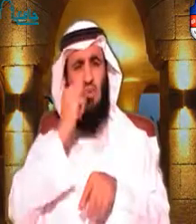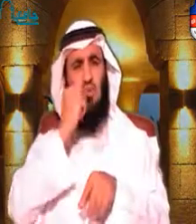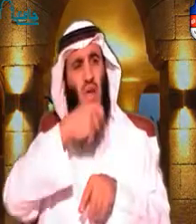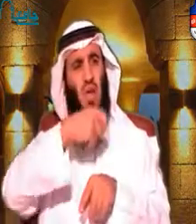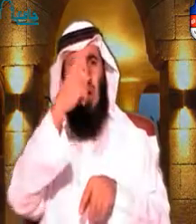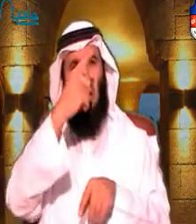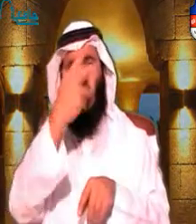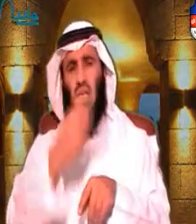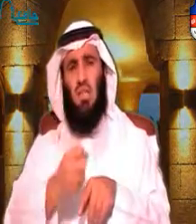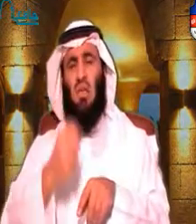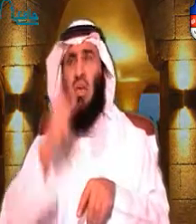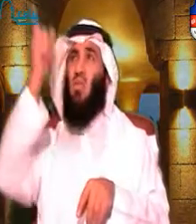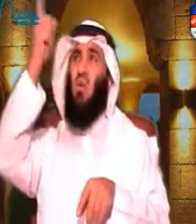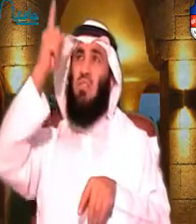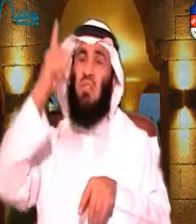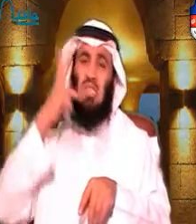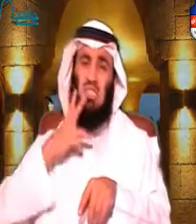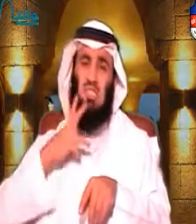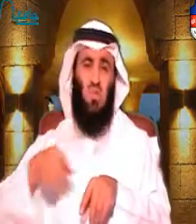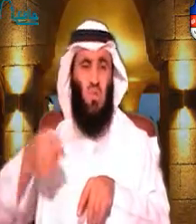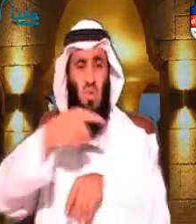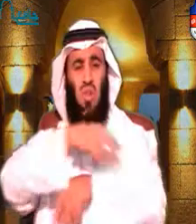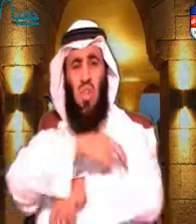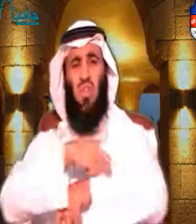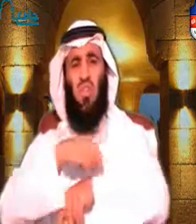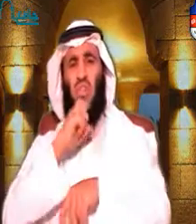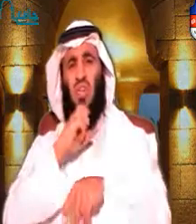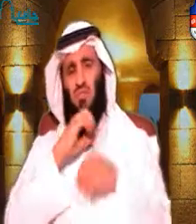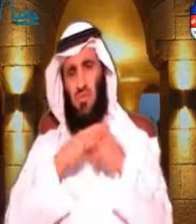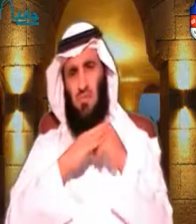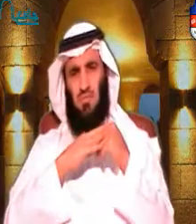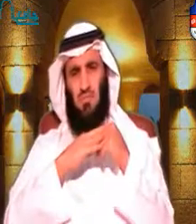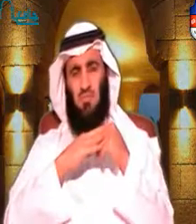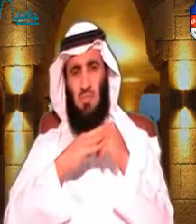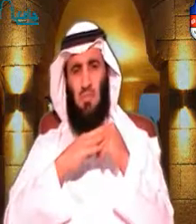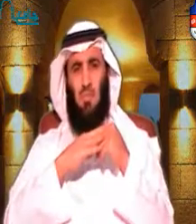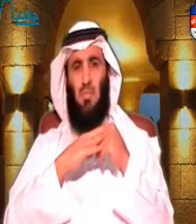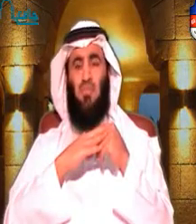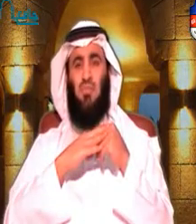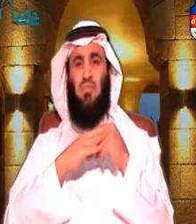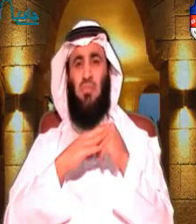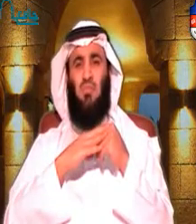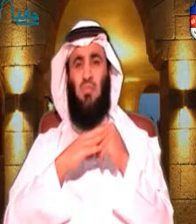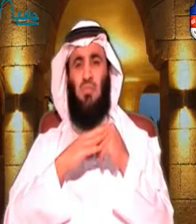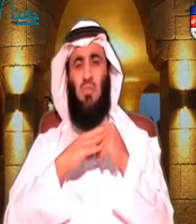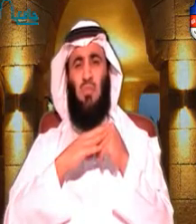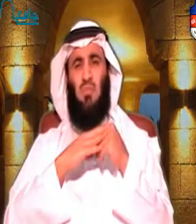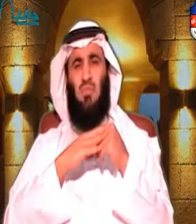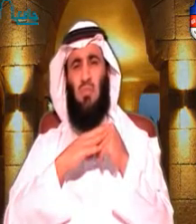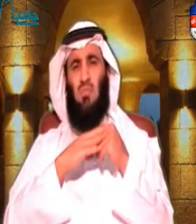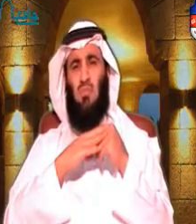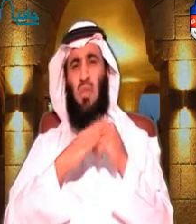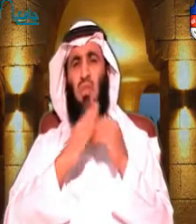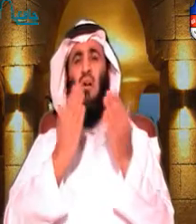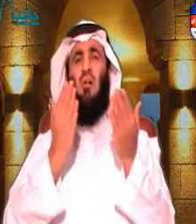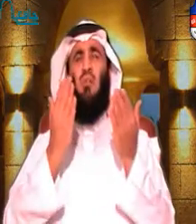الغني ونحن الضعفاء، وأنت القوي ونحن الضعفاء. لا لا يا رب العالمين،